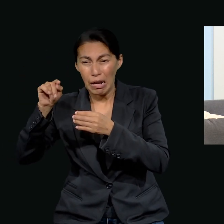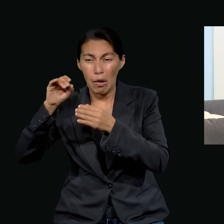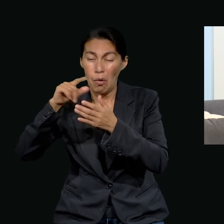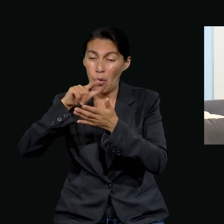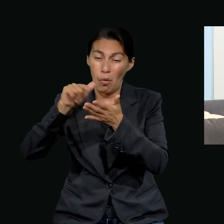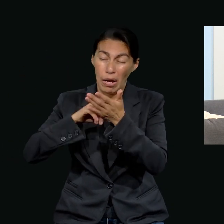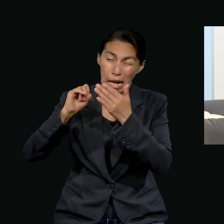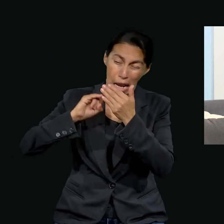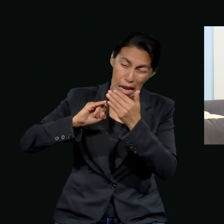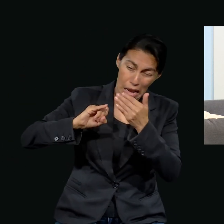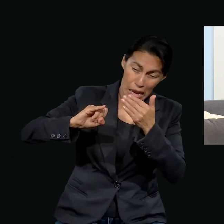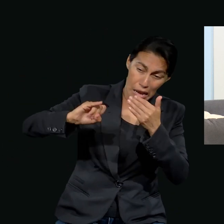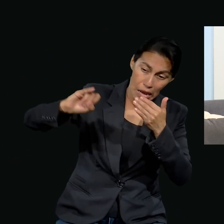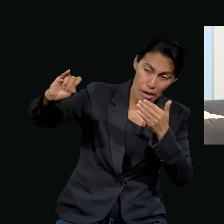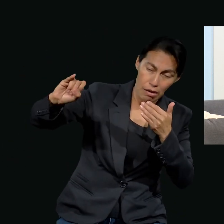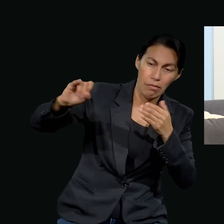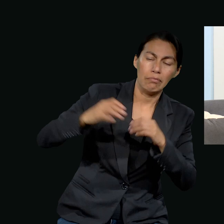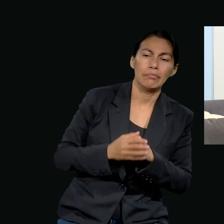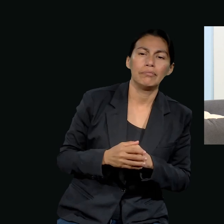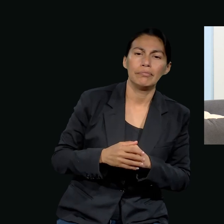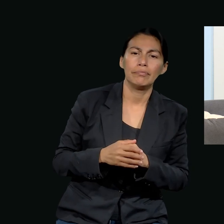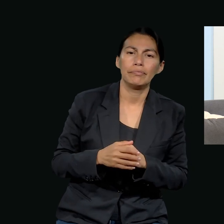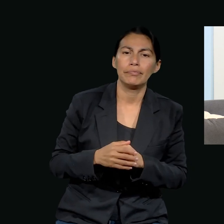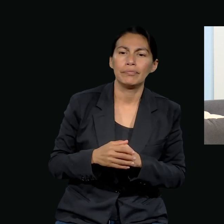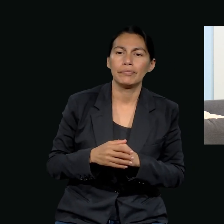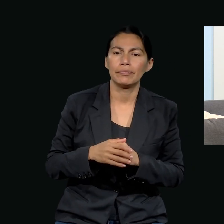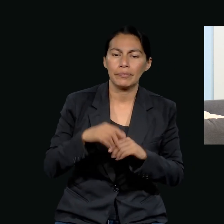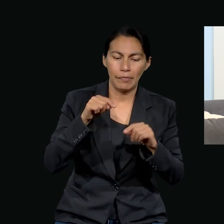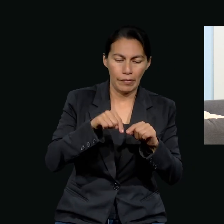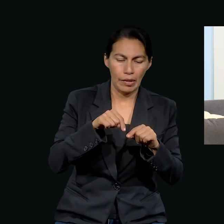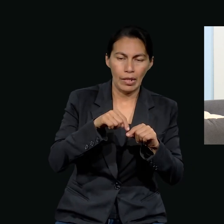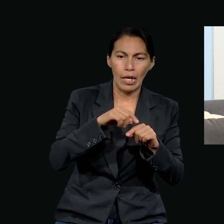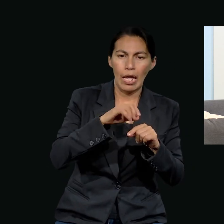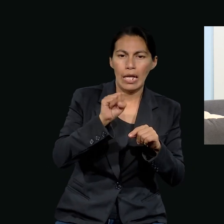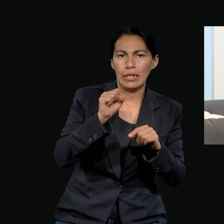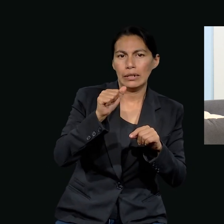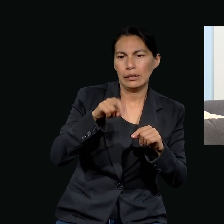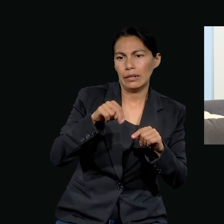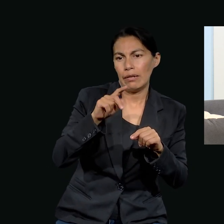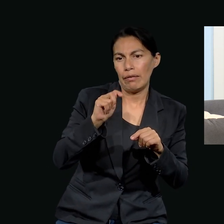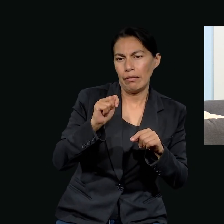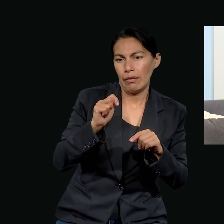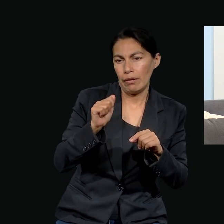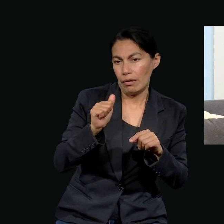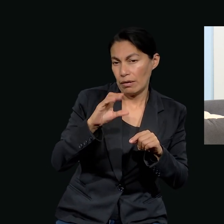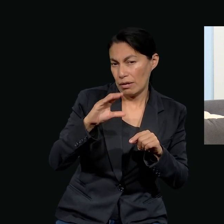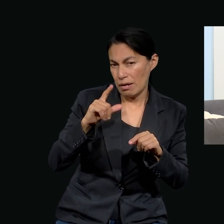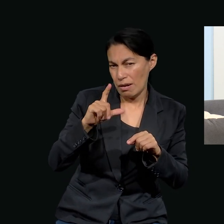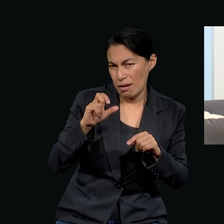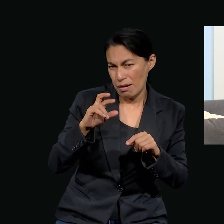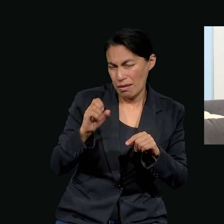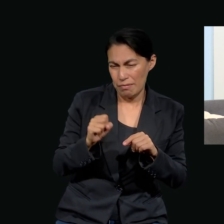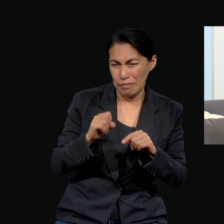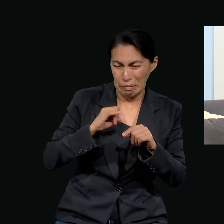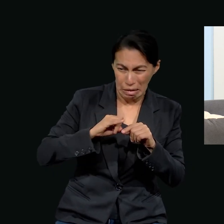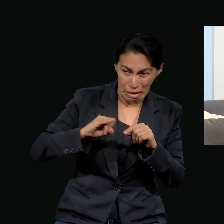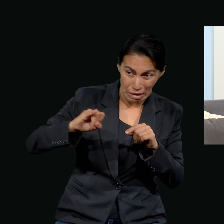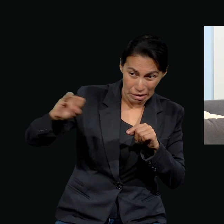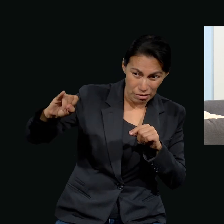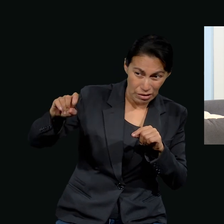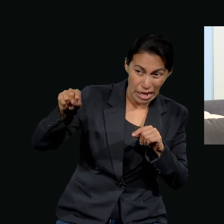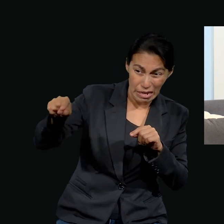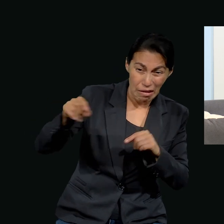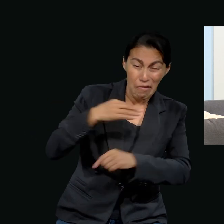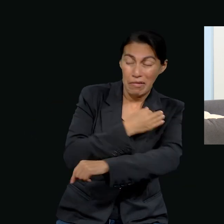más lejana de la provincia, lejana de la capital, que es Santa Clara. Y, bueno, allí, pues, sin familia,